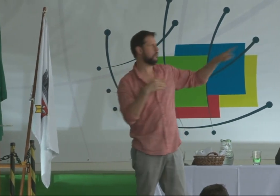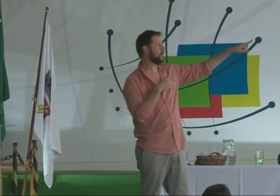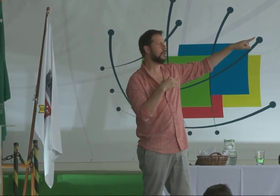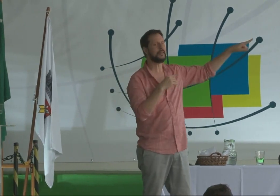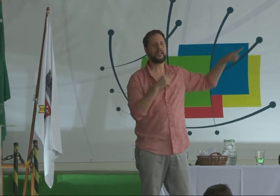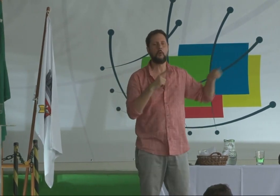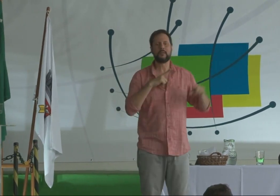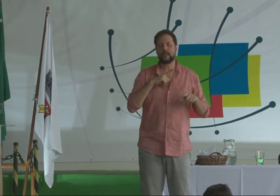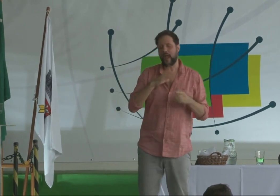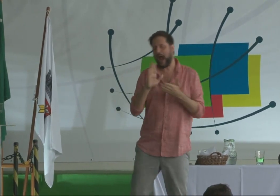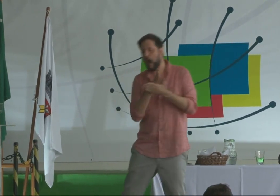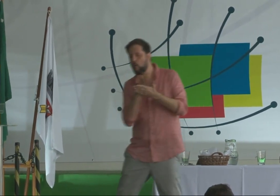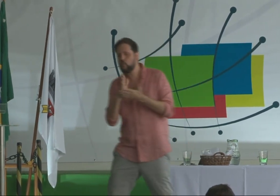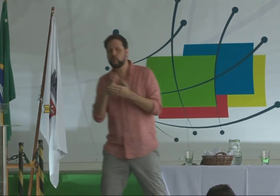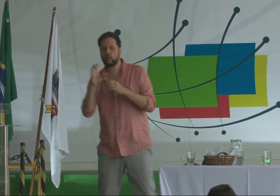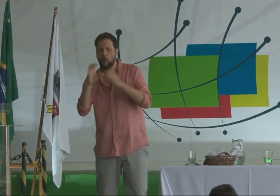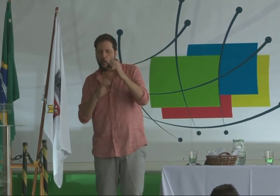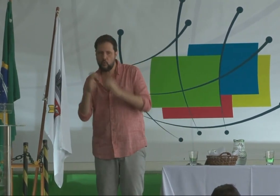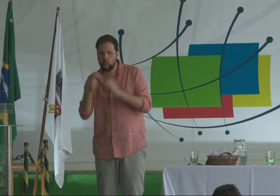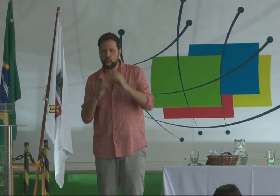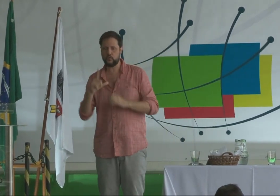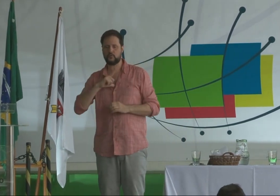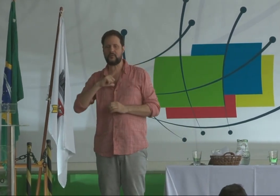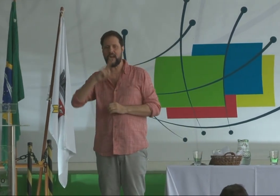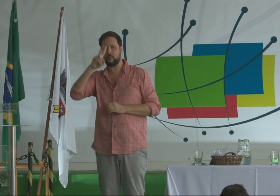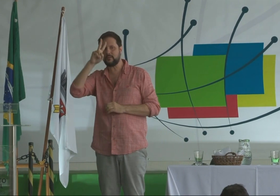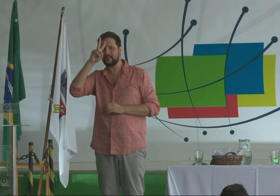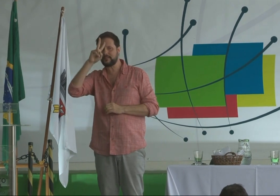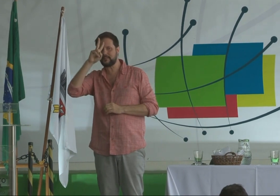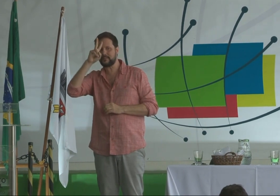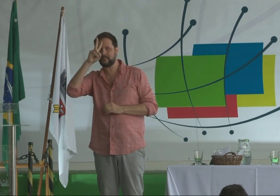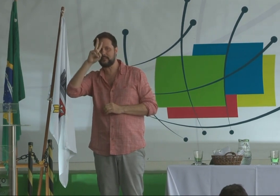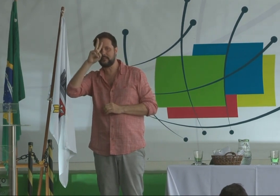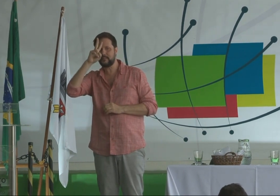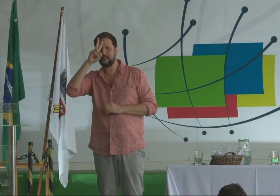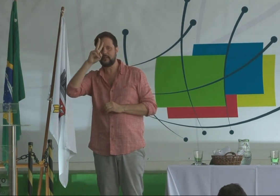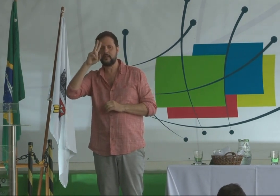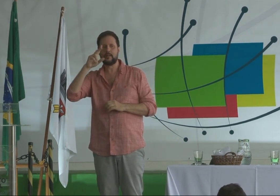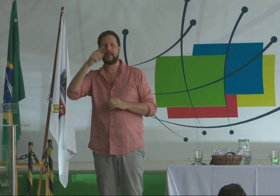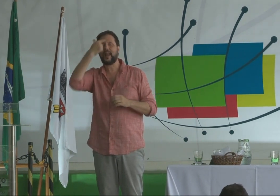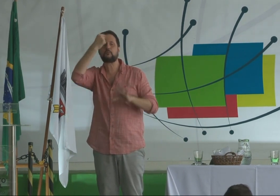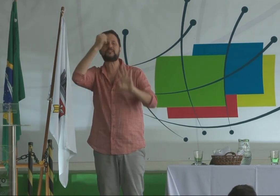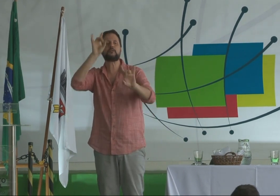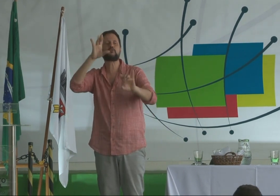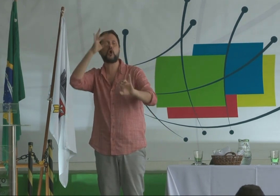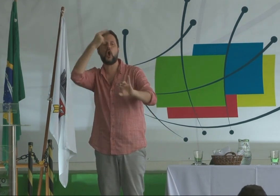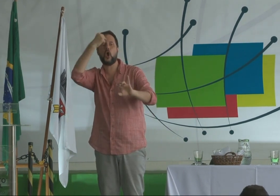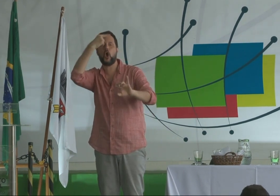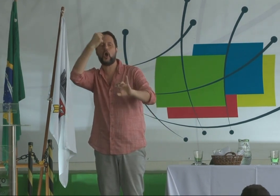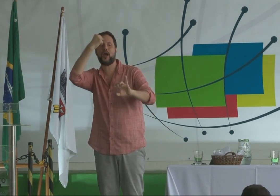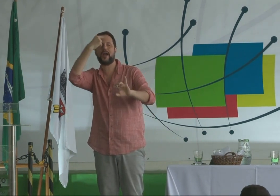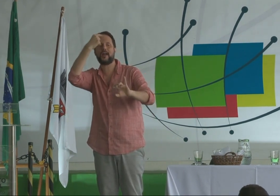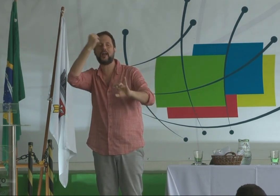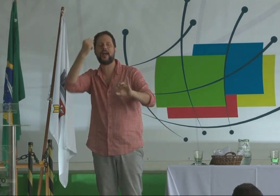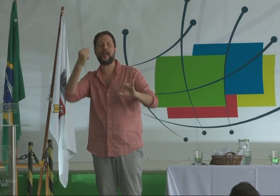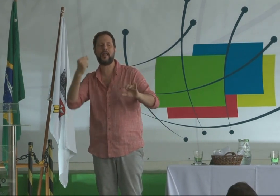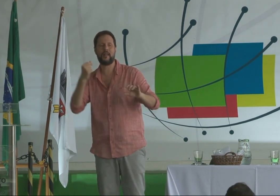estão remestrados, alguns concursados, alguns têm somente graduação